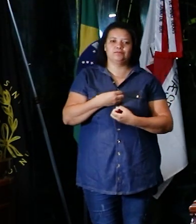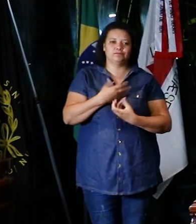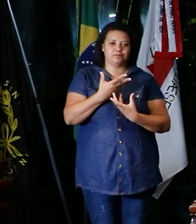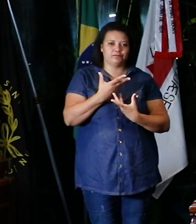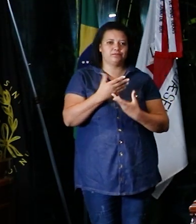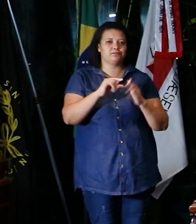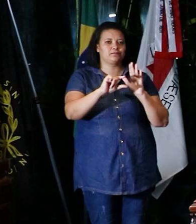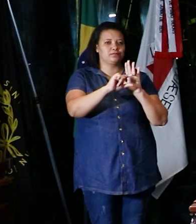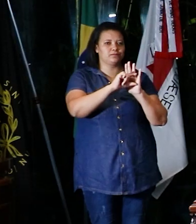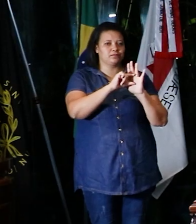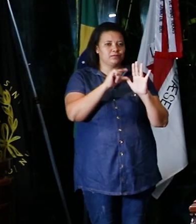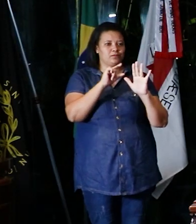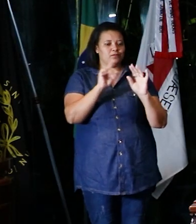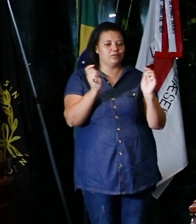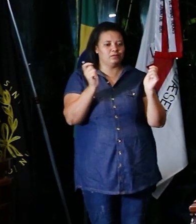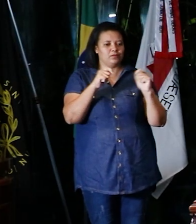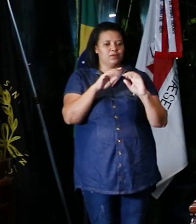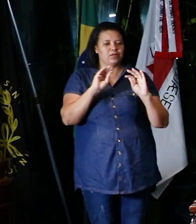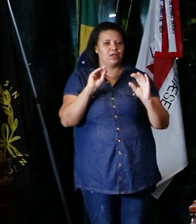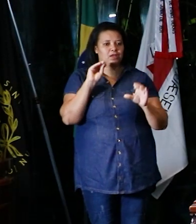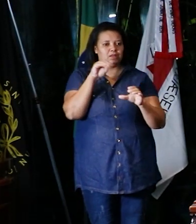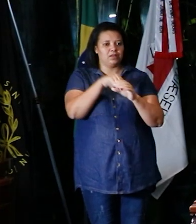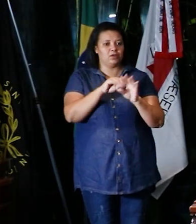na crônica cabe tudo.